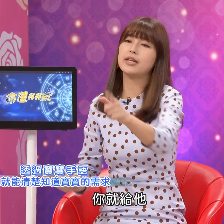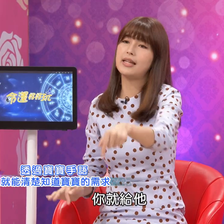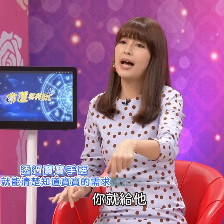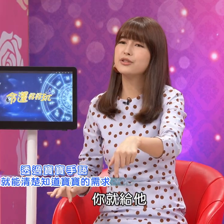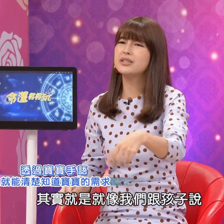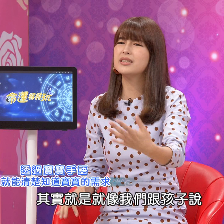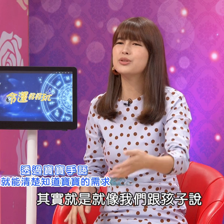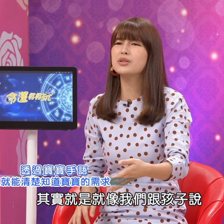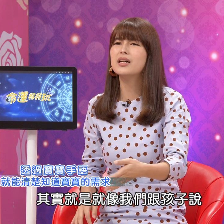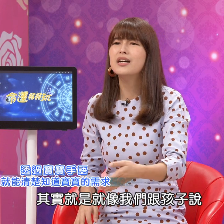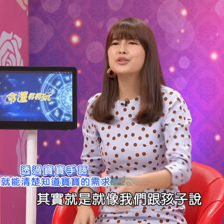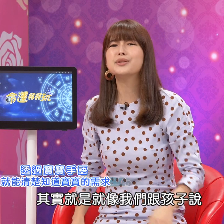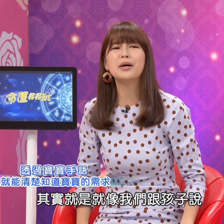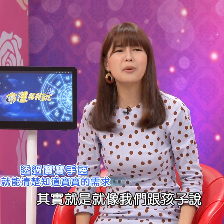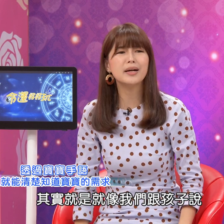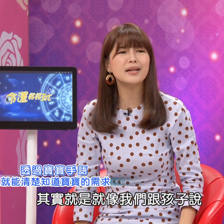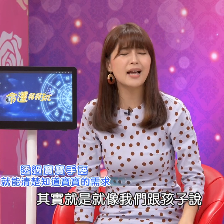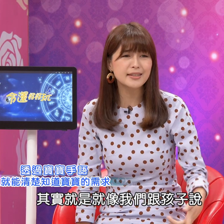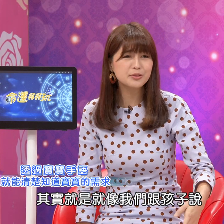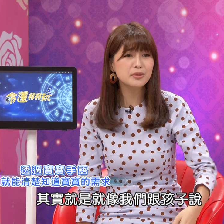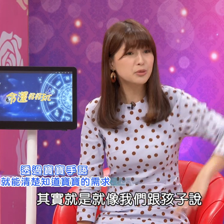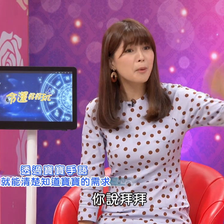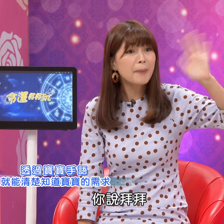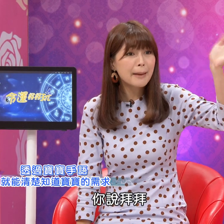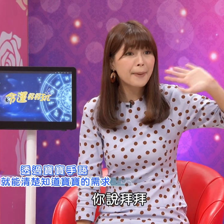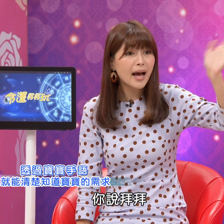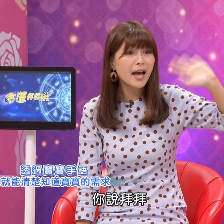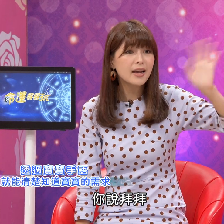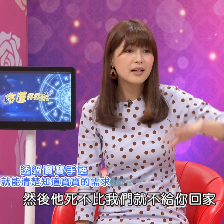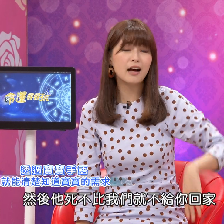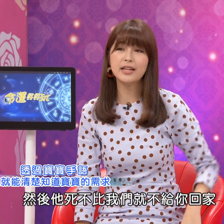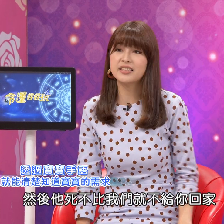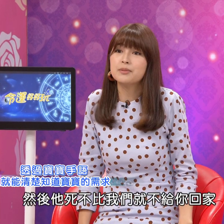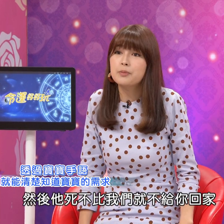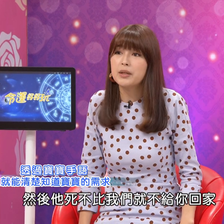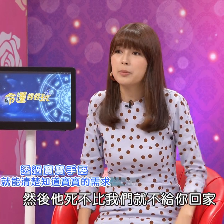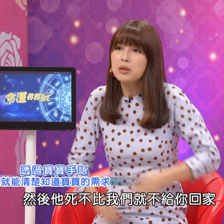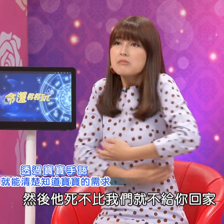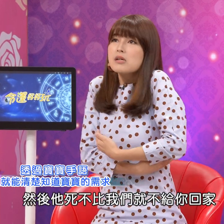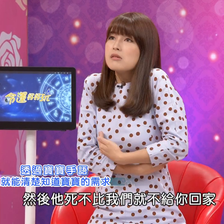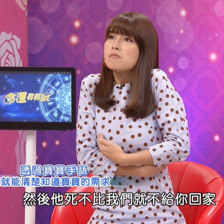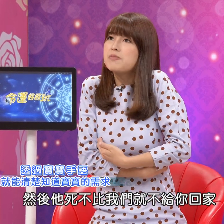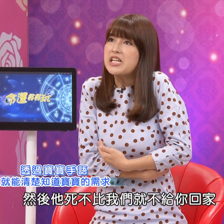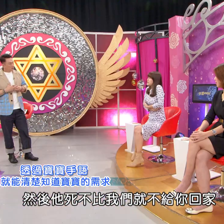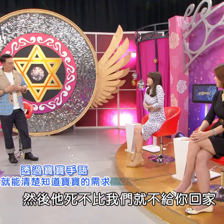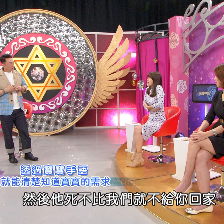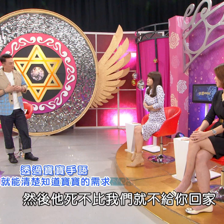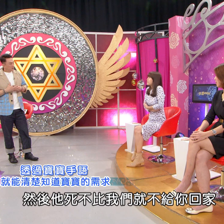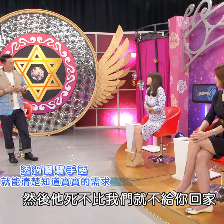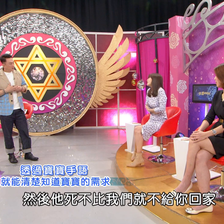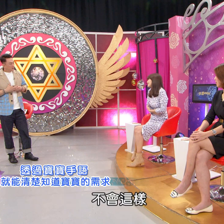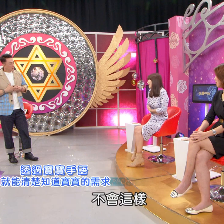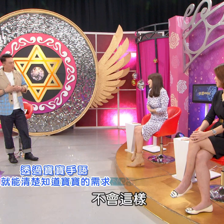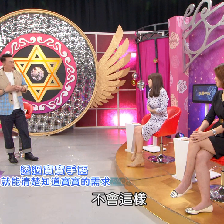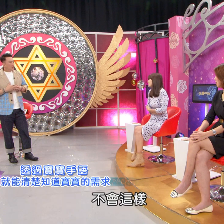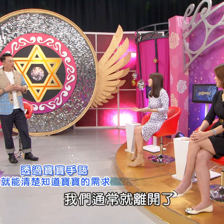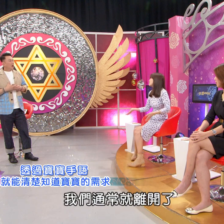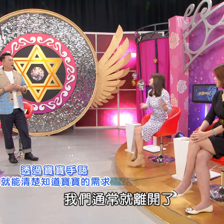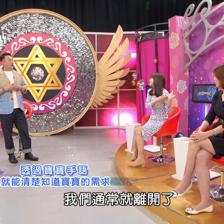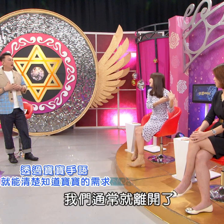給她其實就是就像我們跟孩子說妳說掰掰然後她死不比我們就不給妳回家不會這樣啊我們通常就離開